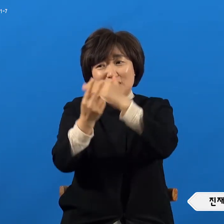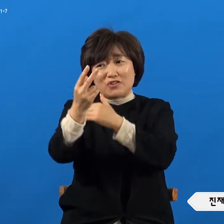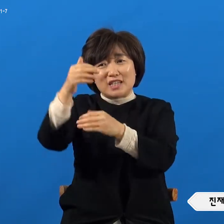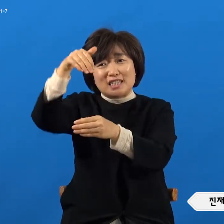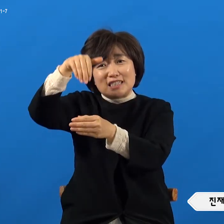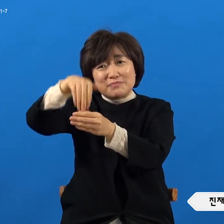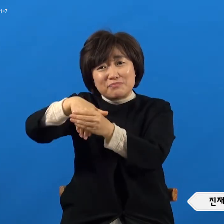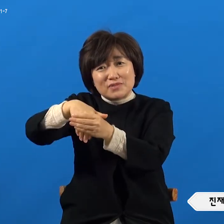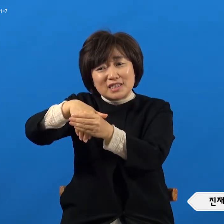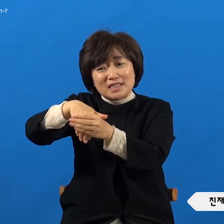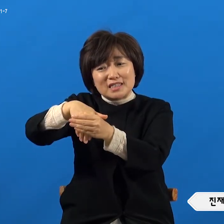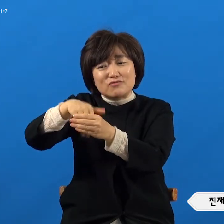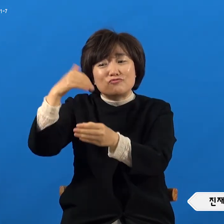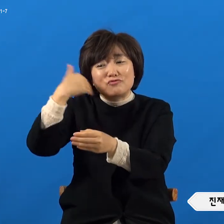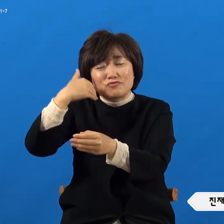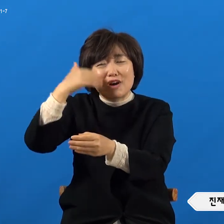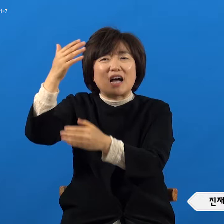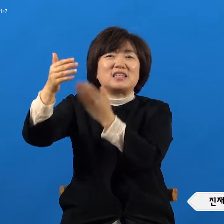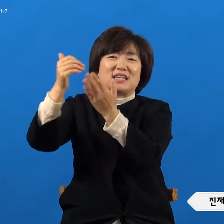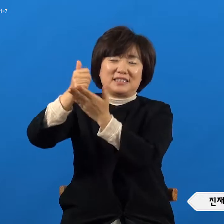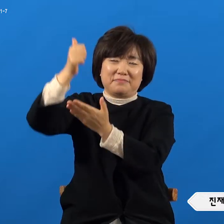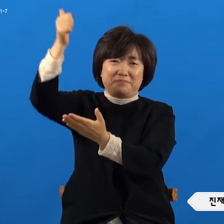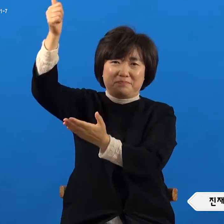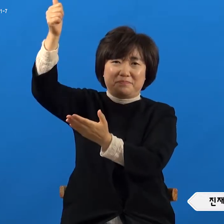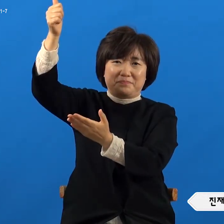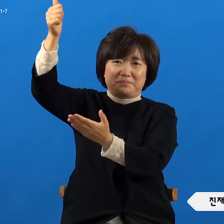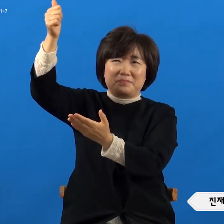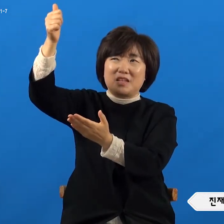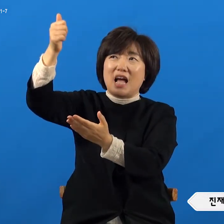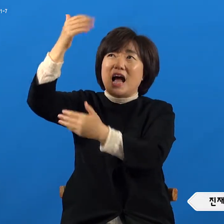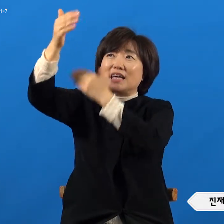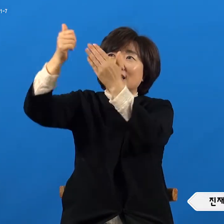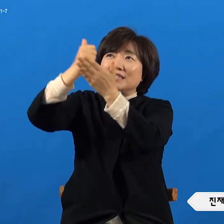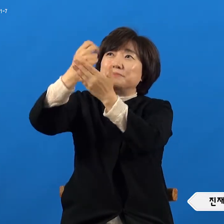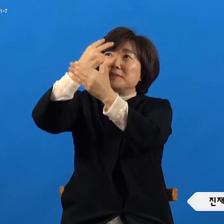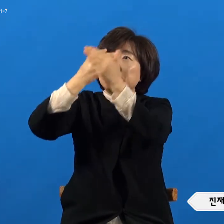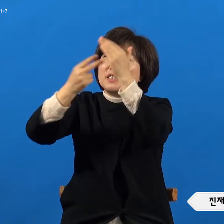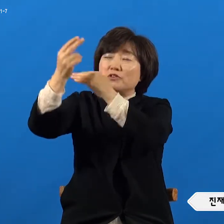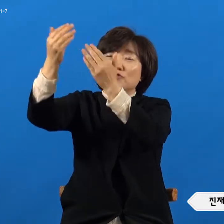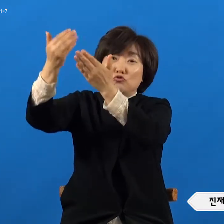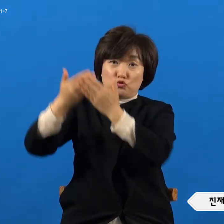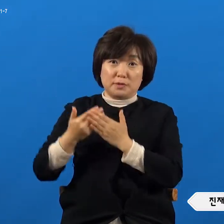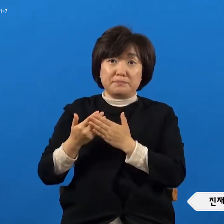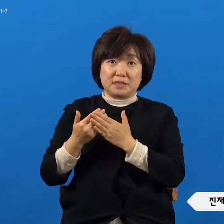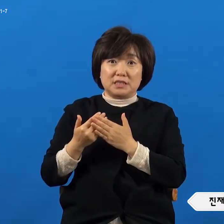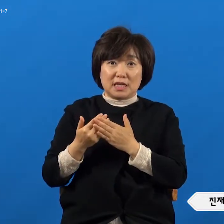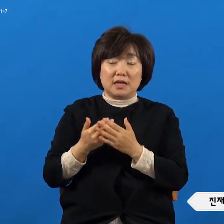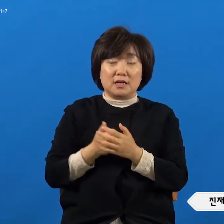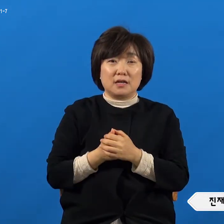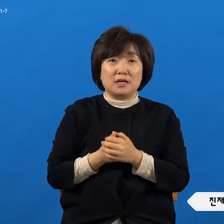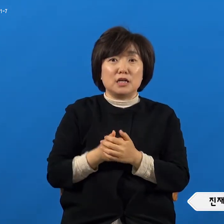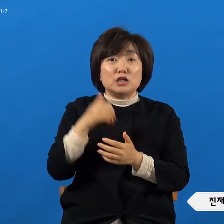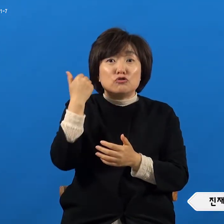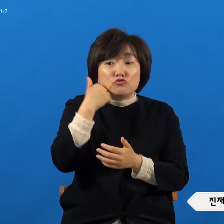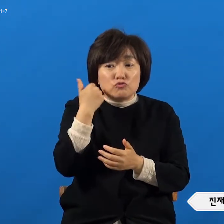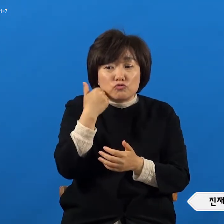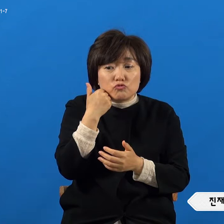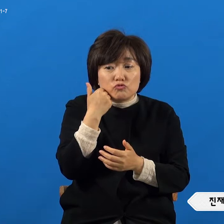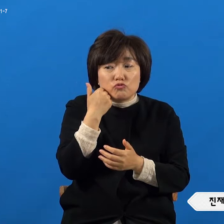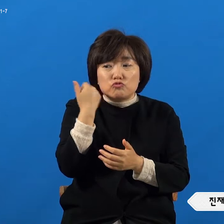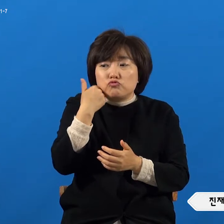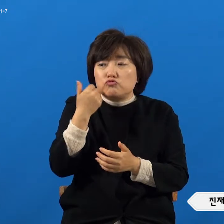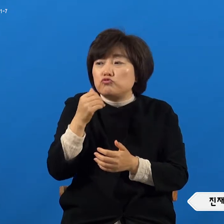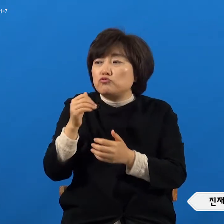분은 하나님이십니다. 하나님이 비전을 주십니다. 누군가의 상괴나 누군가의